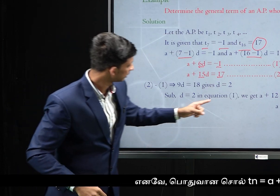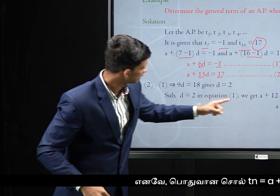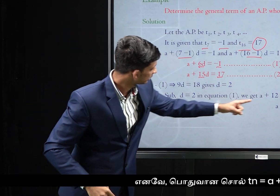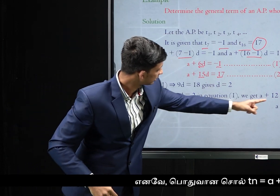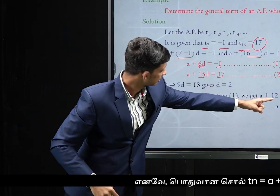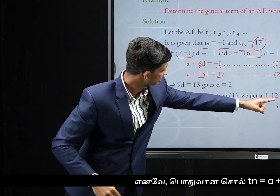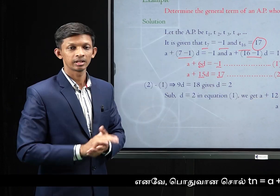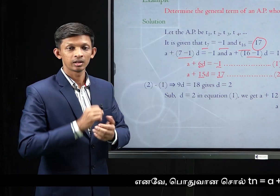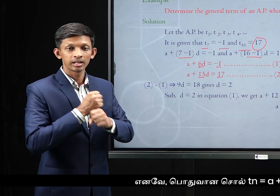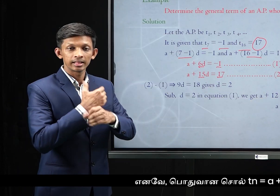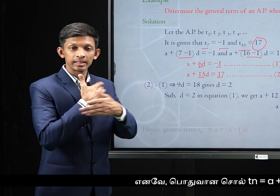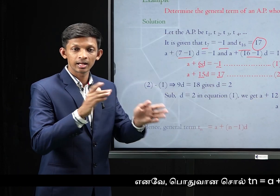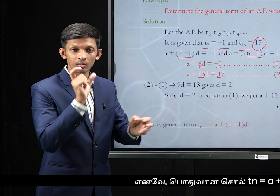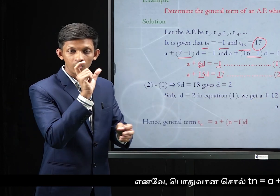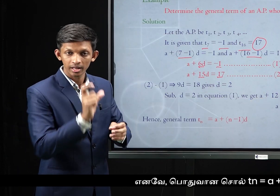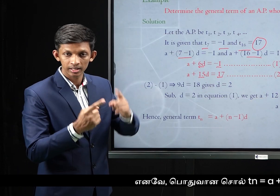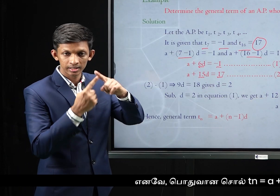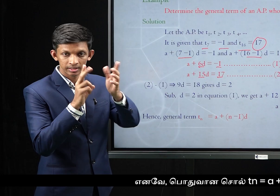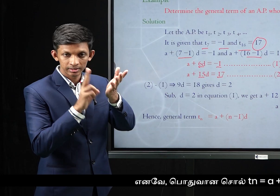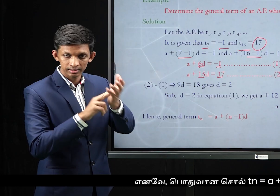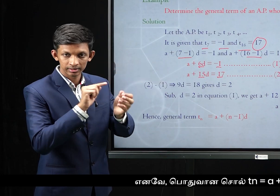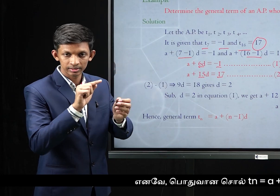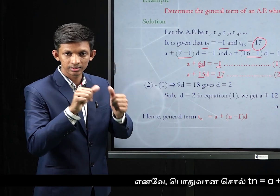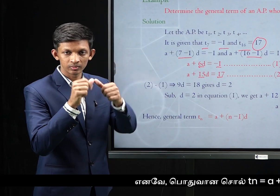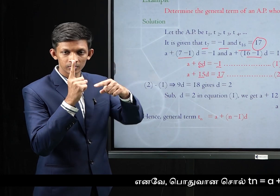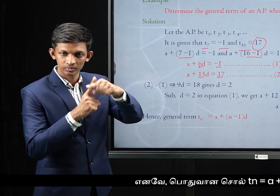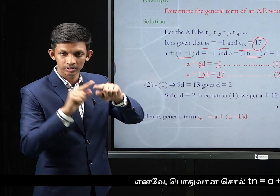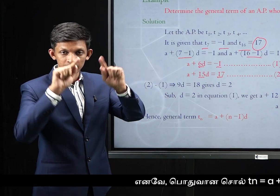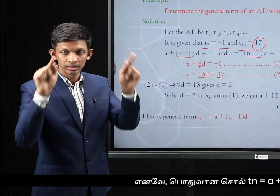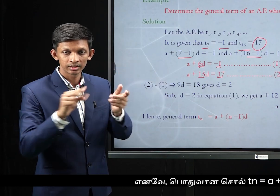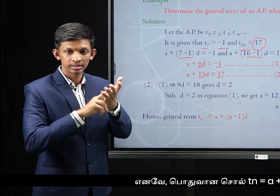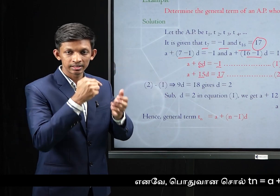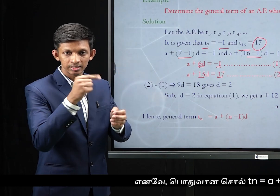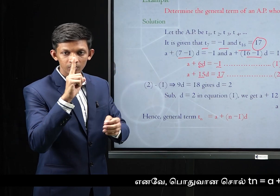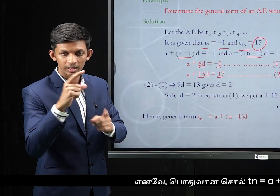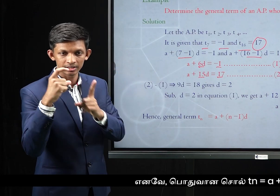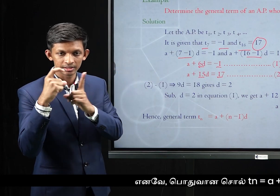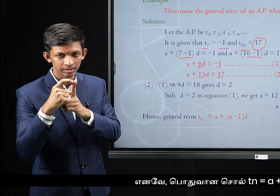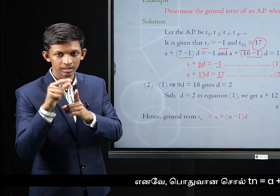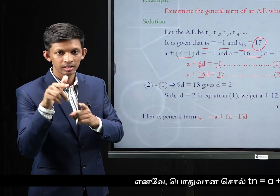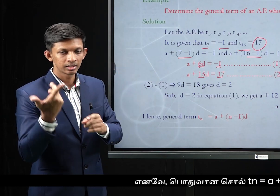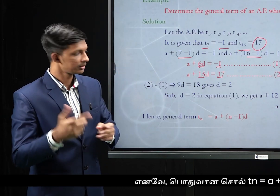எனவே பொதுவான சொல் tn ஈடு ஏ கூட்டல் அடைப்புக்குறிக்குள் n கழித்தல் 1